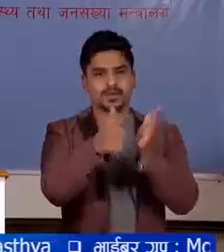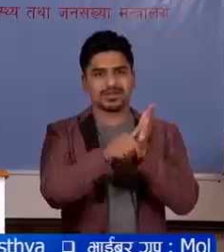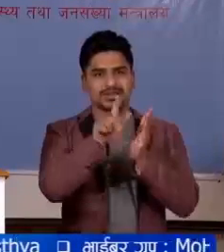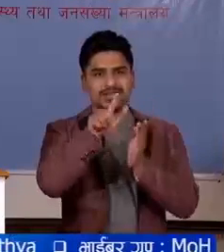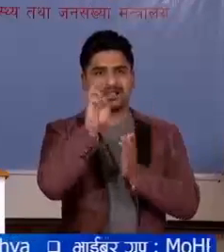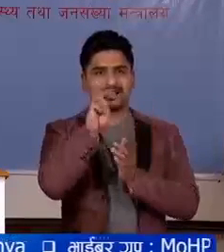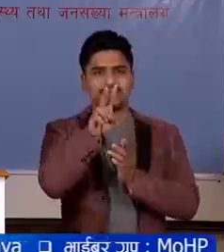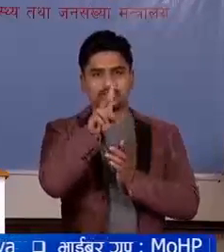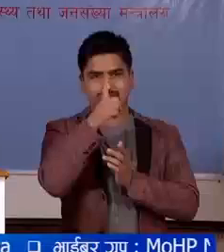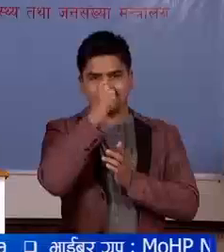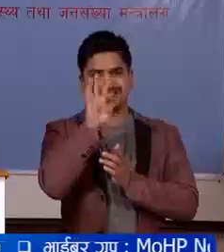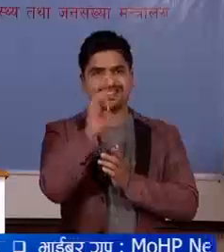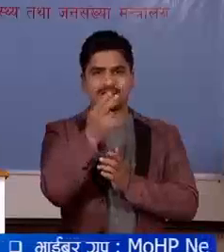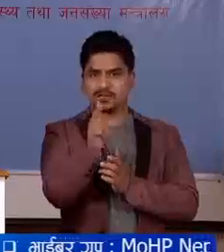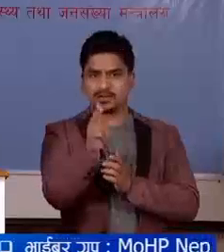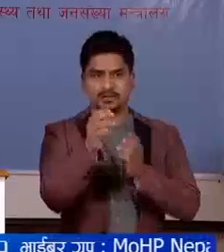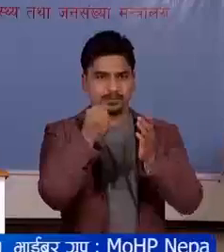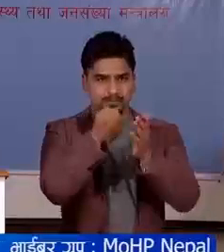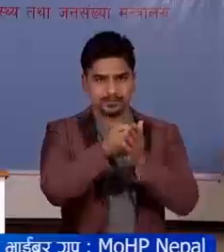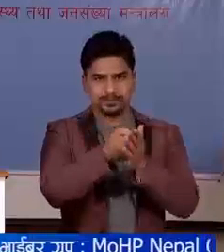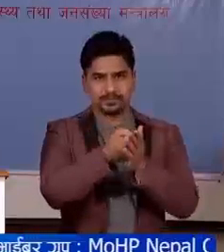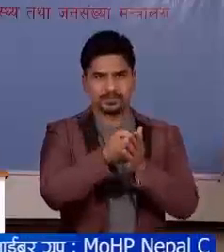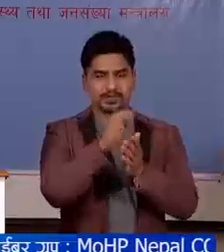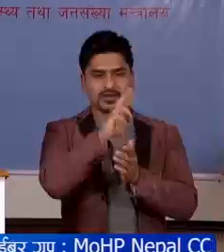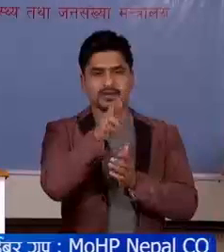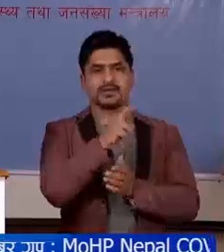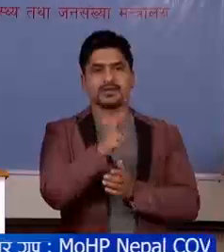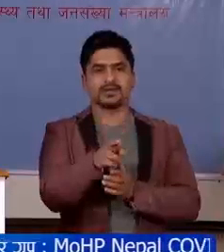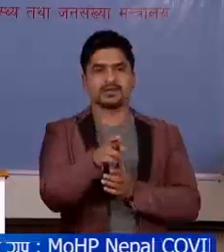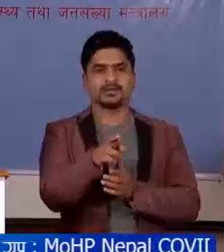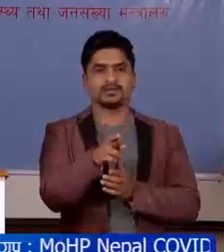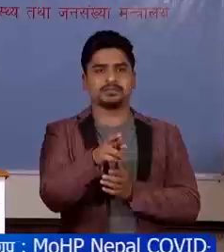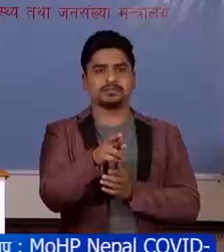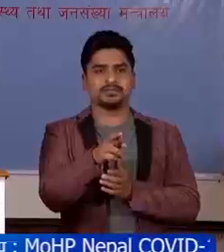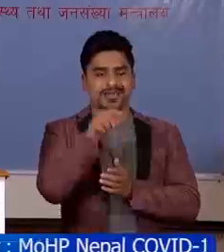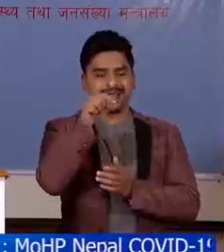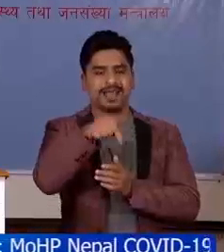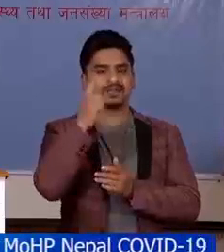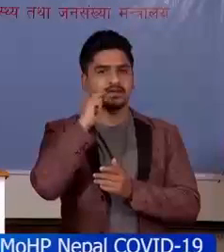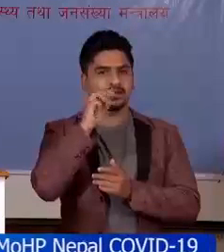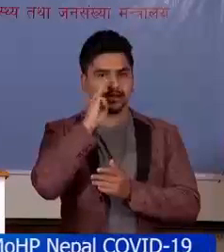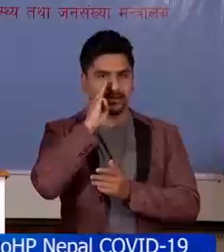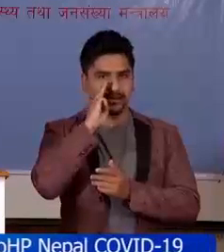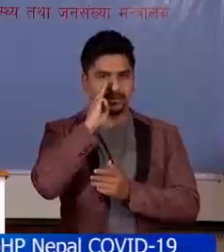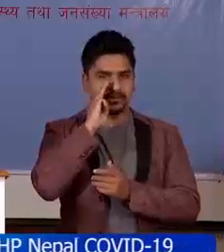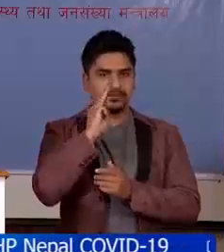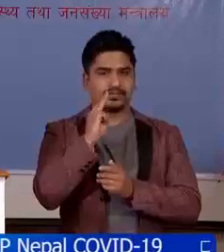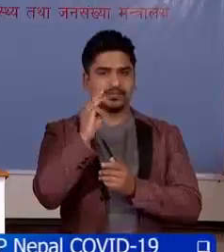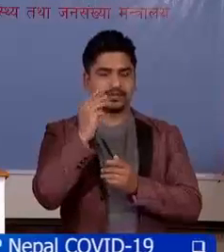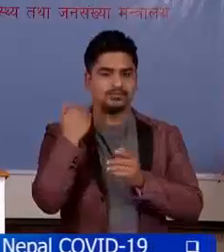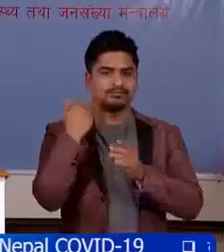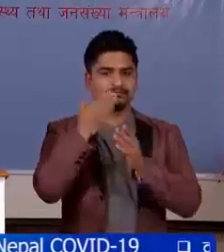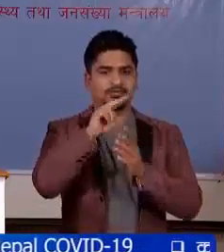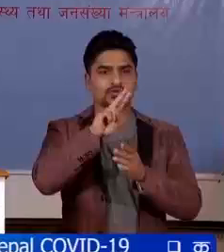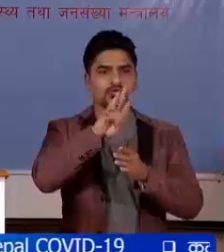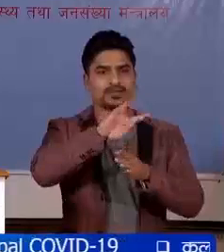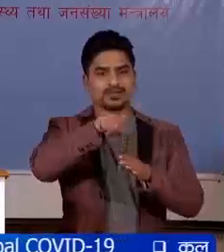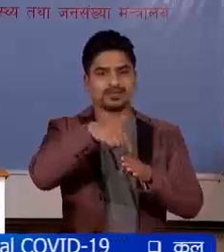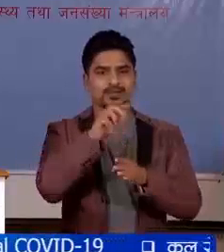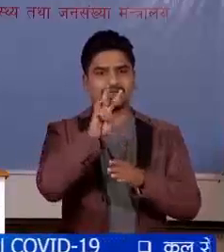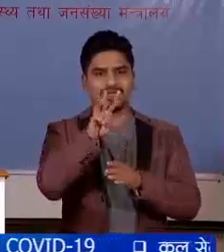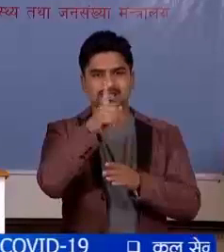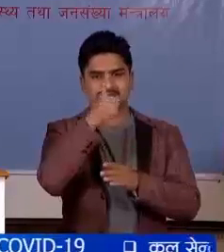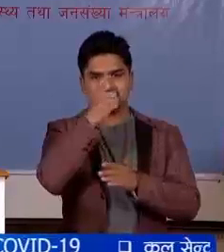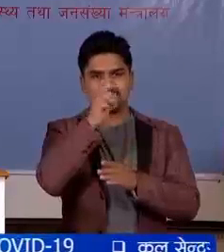7240 अटाशा रो आजको दिन मा गता 24 गंटा मा 309